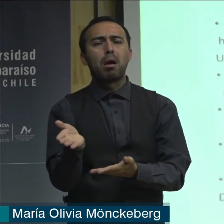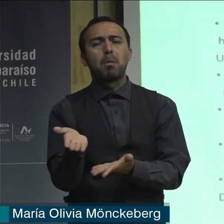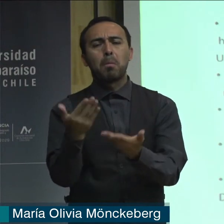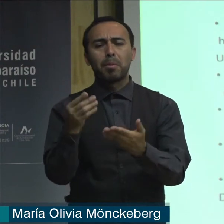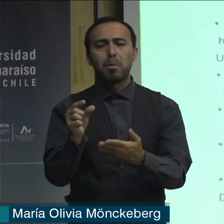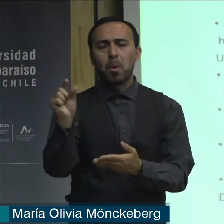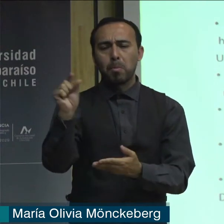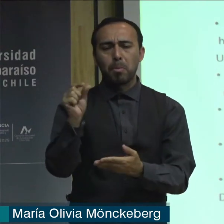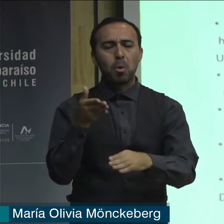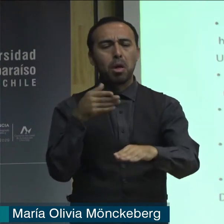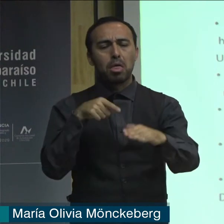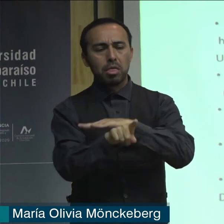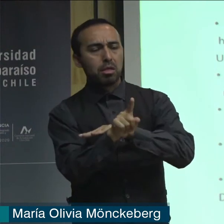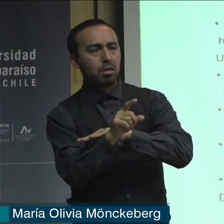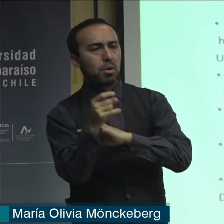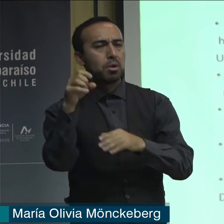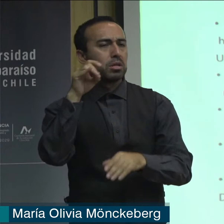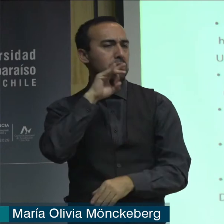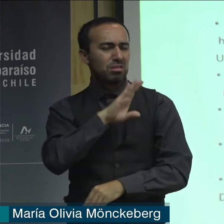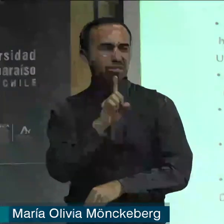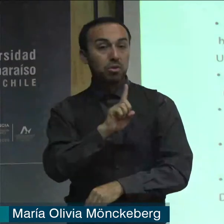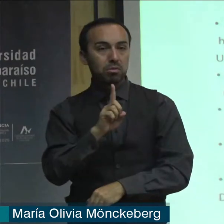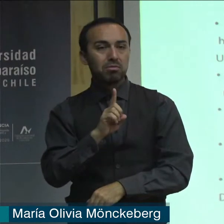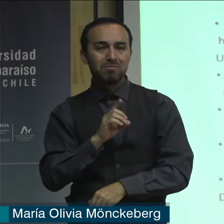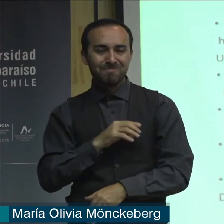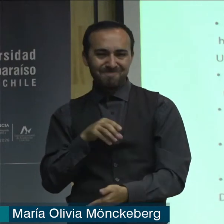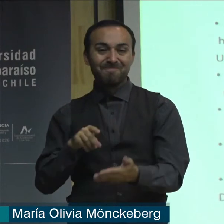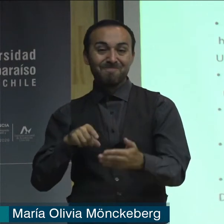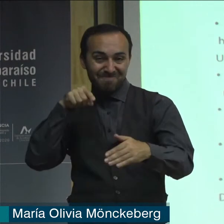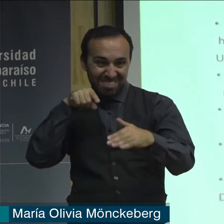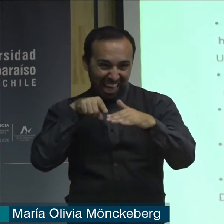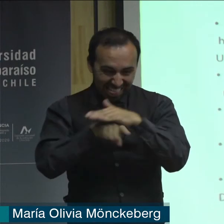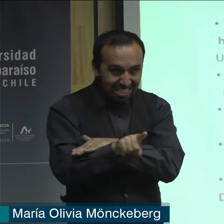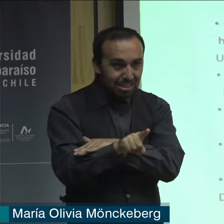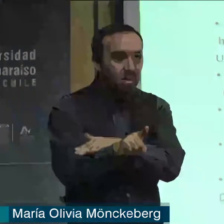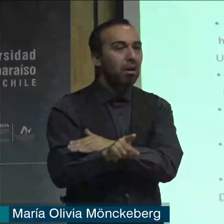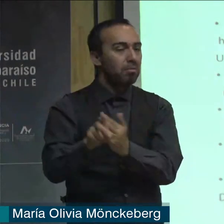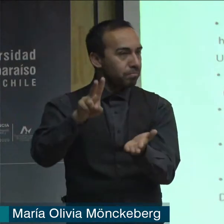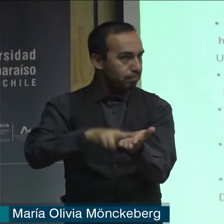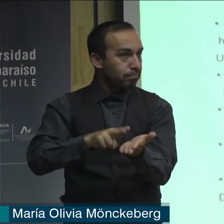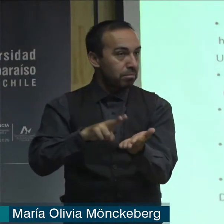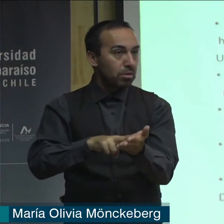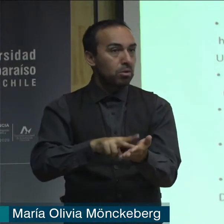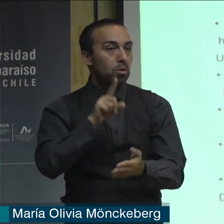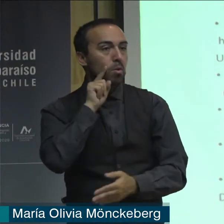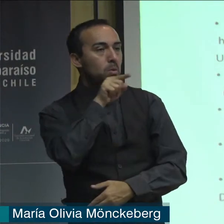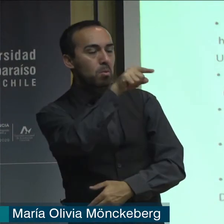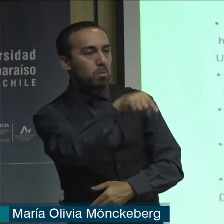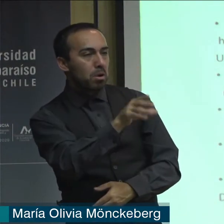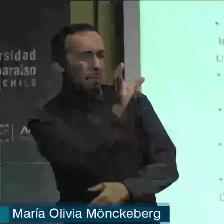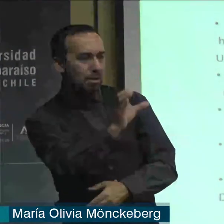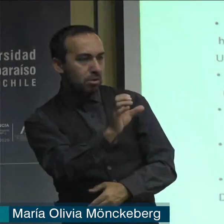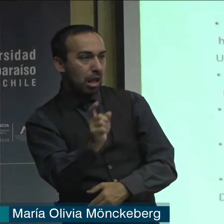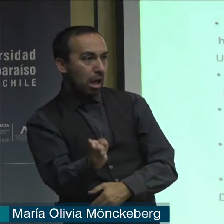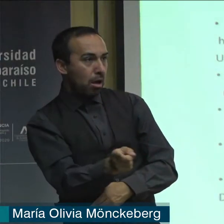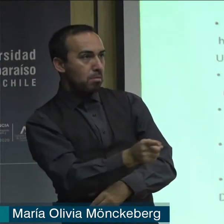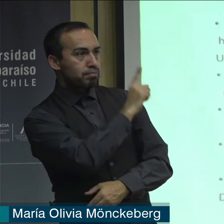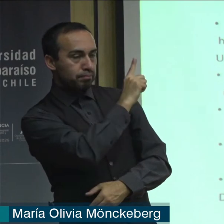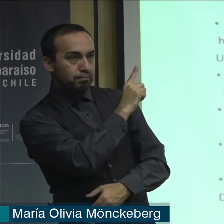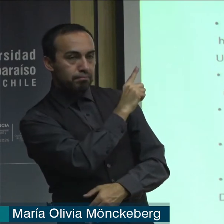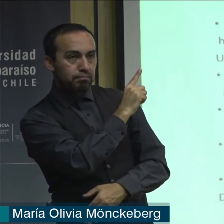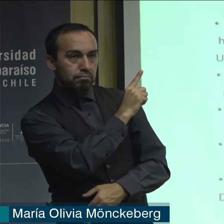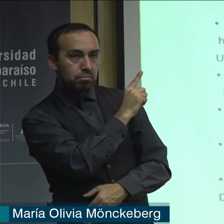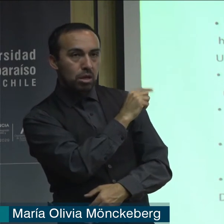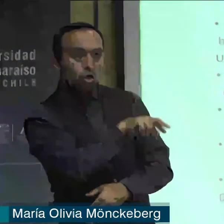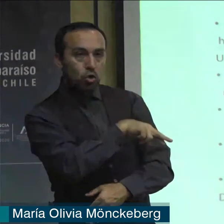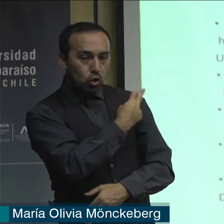presente entonces mandó un Pedro a regar al norte mandó a un Joaquín lavina Concepción